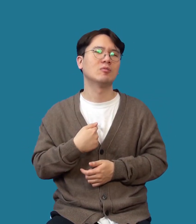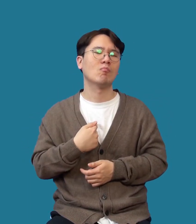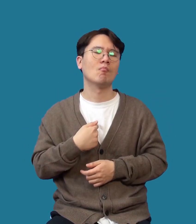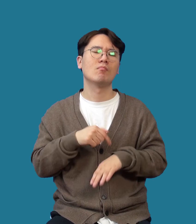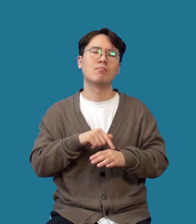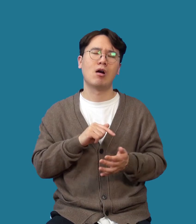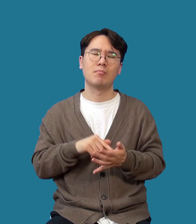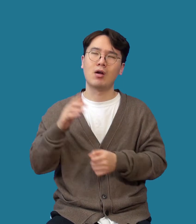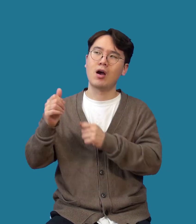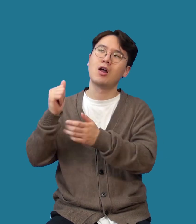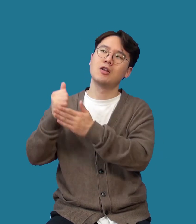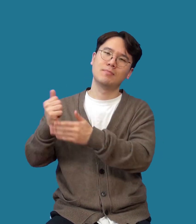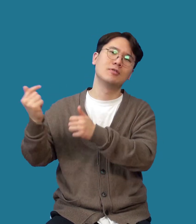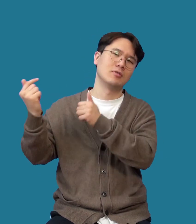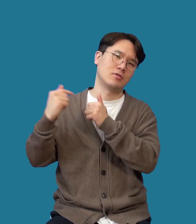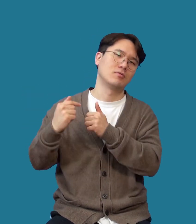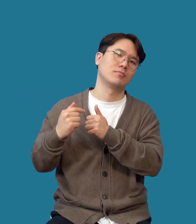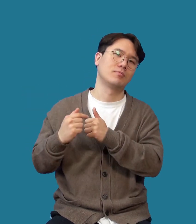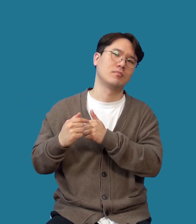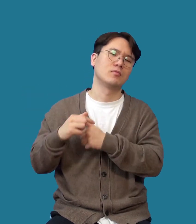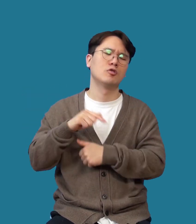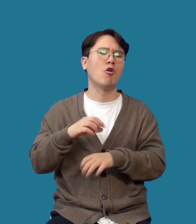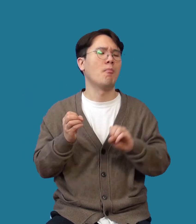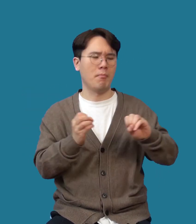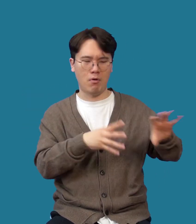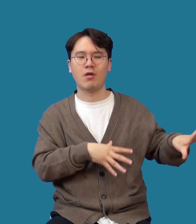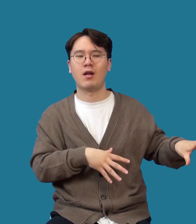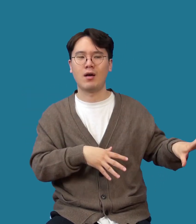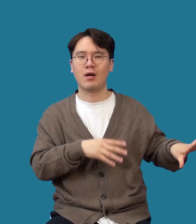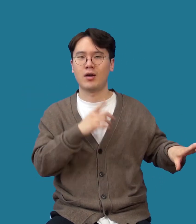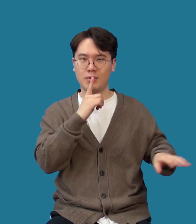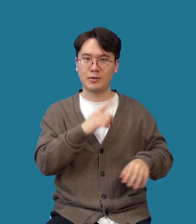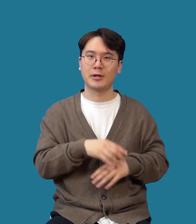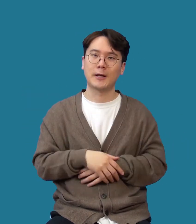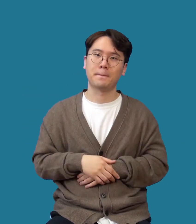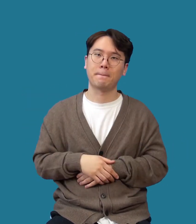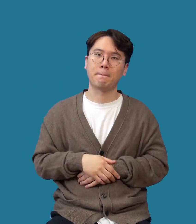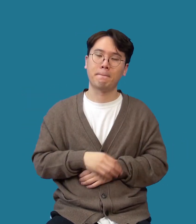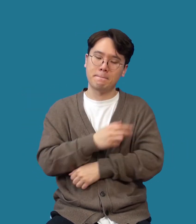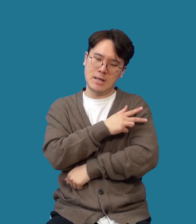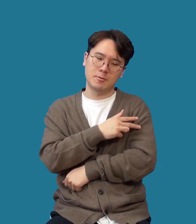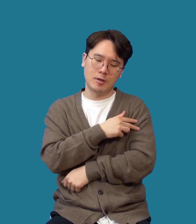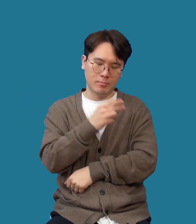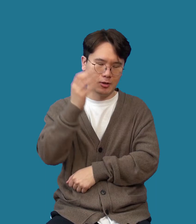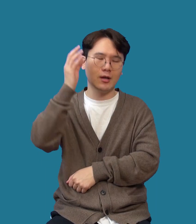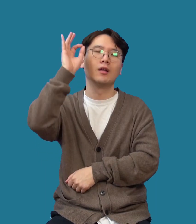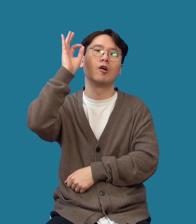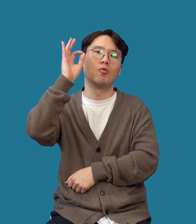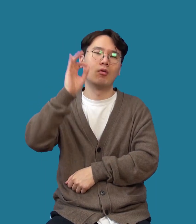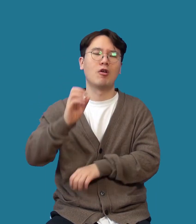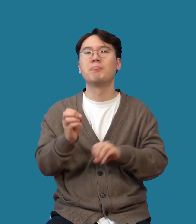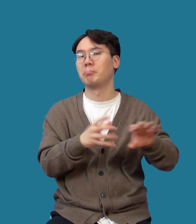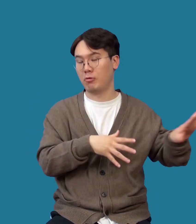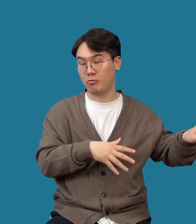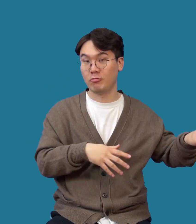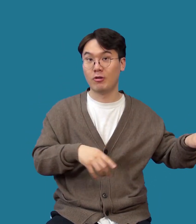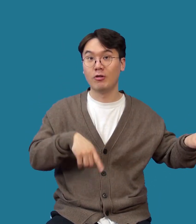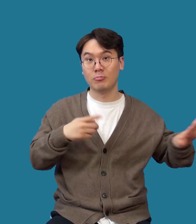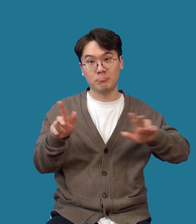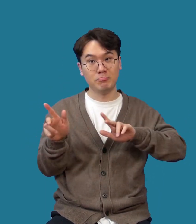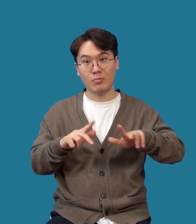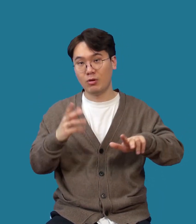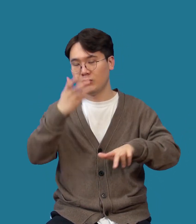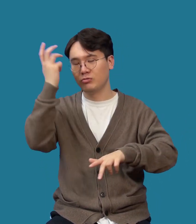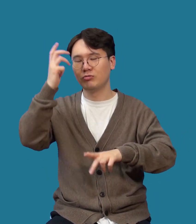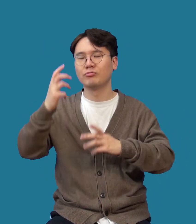그걸 지적하시는 것입니다. 그걸 버려라 하시는 것입니다. 이 집사님이 깨닫고 버려버리니까 성령으로